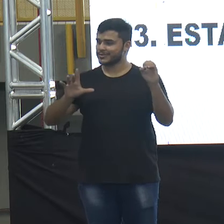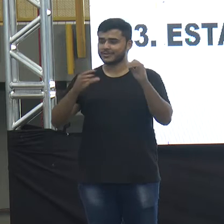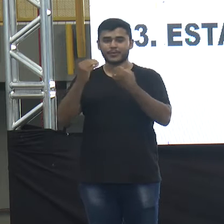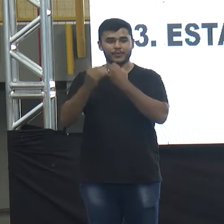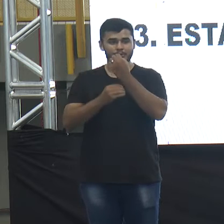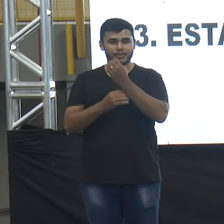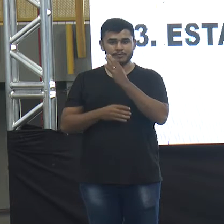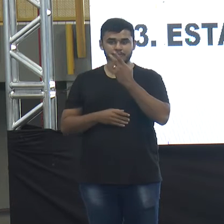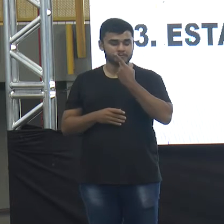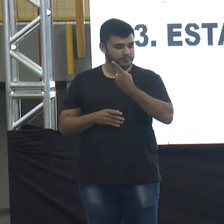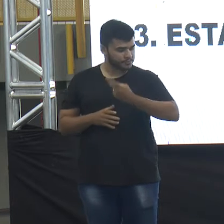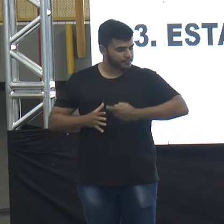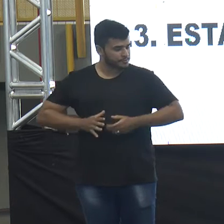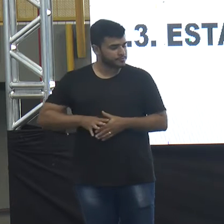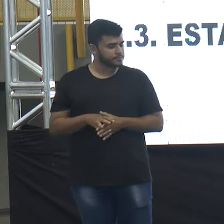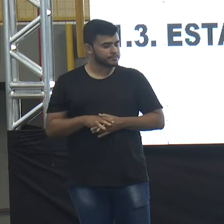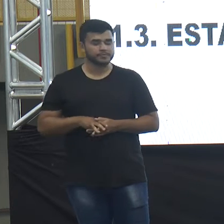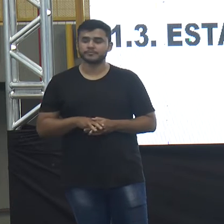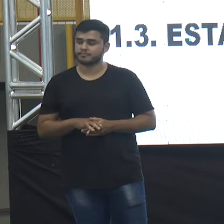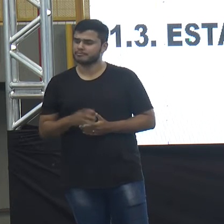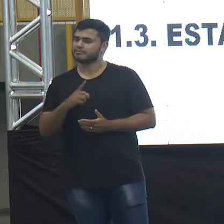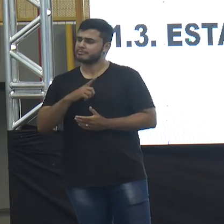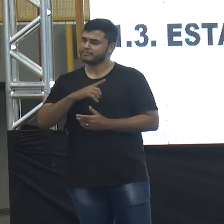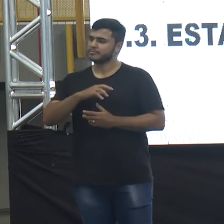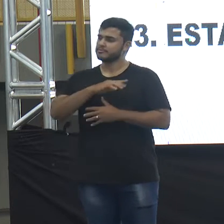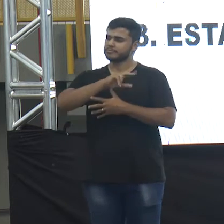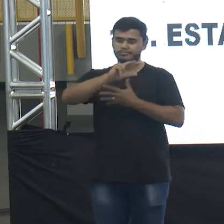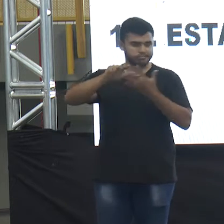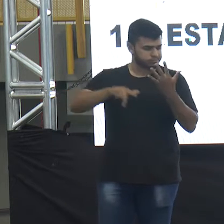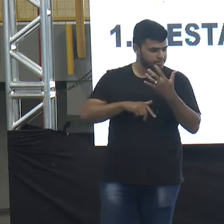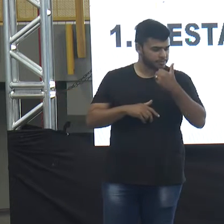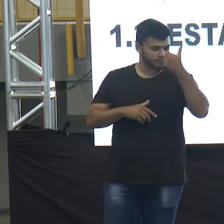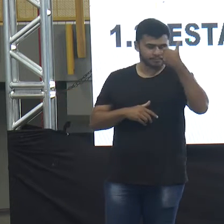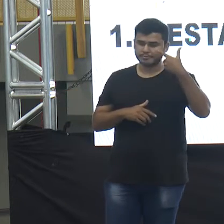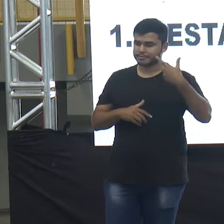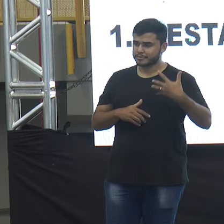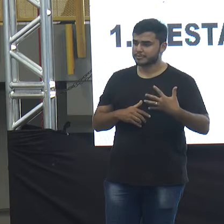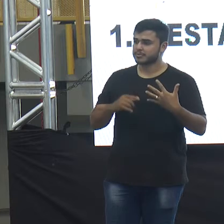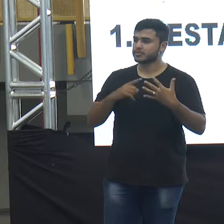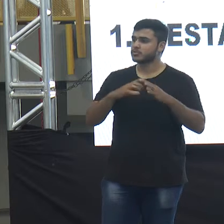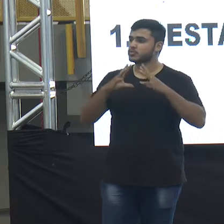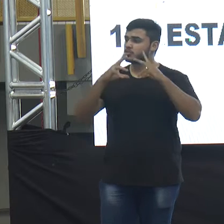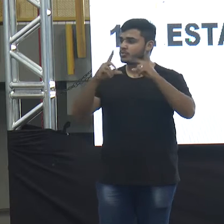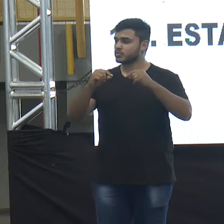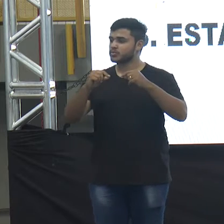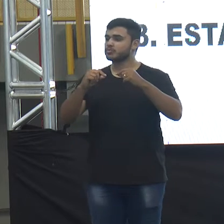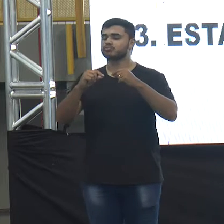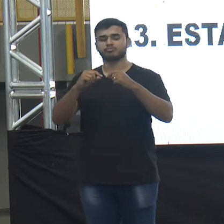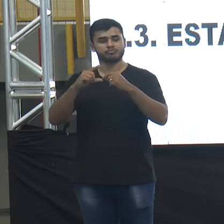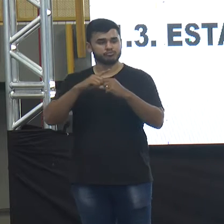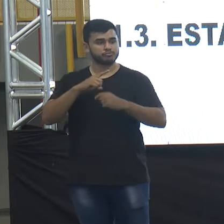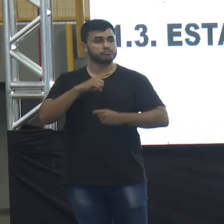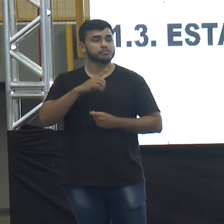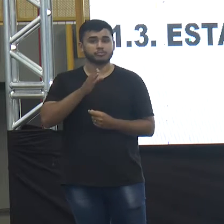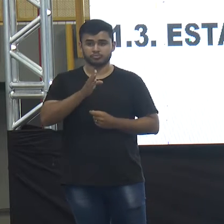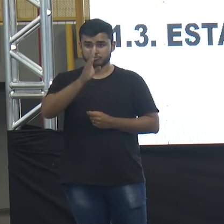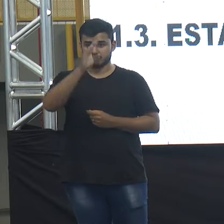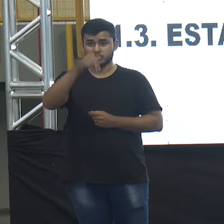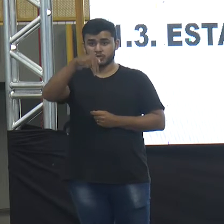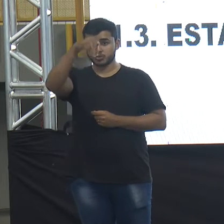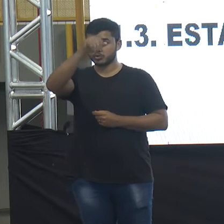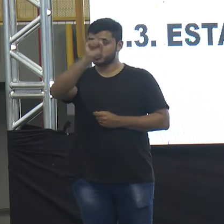cartografia, orientação, pontos cardeais, pontos colaterais, pontos subcolaterais, a localização